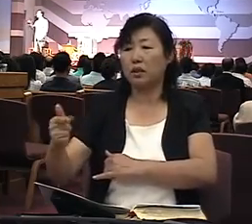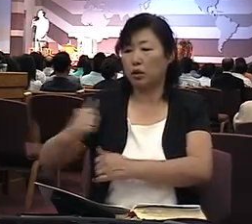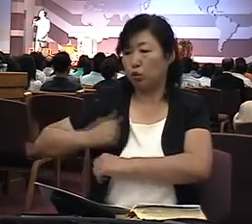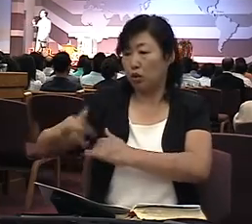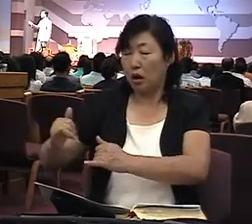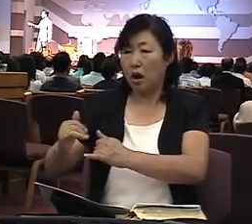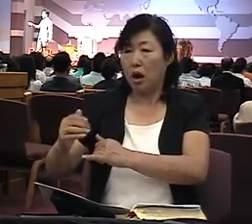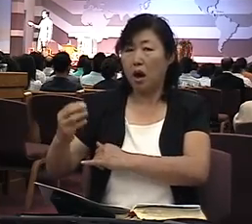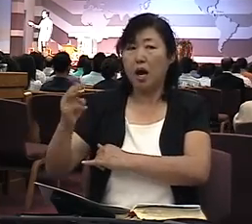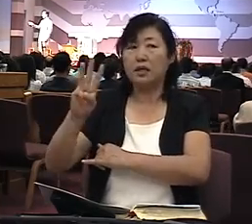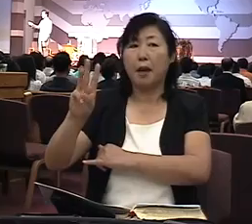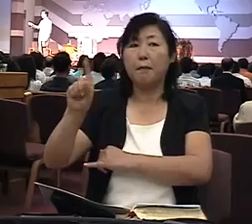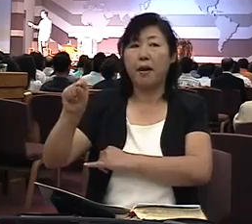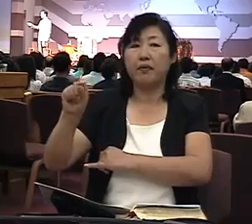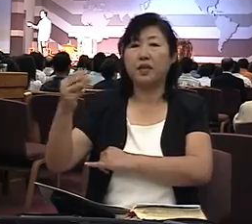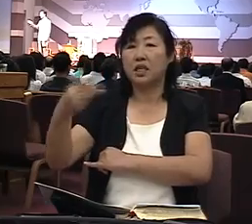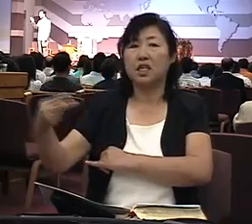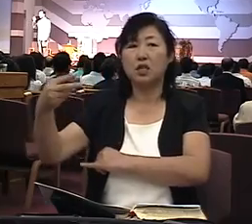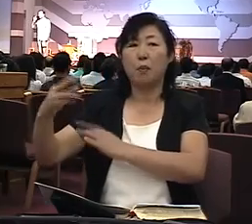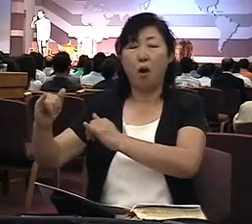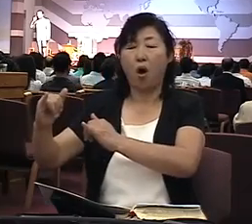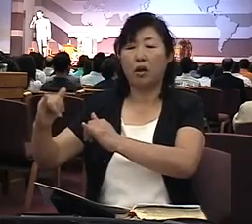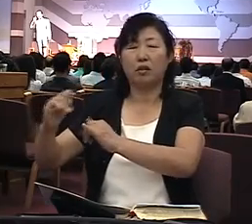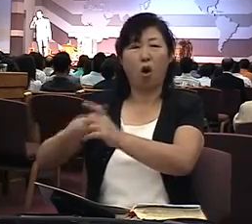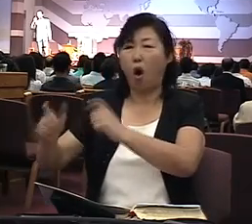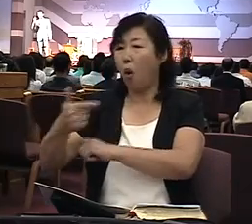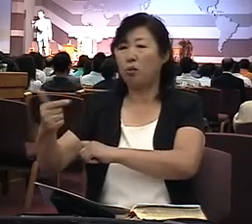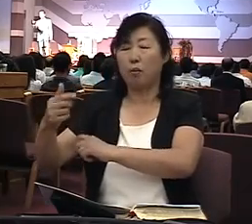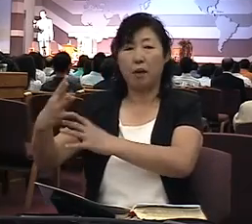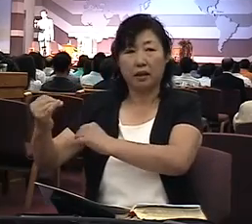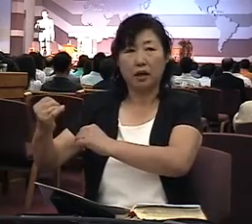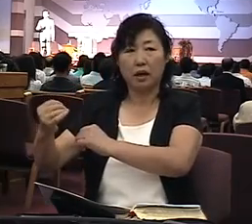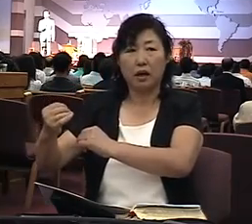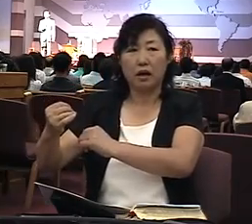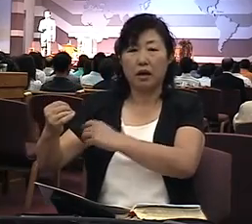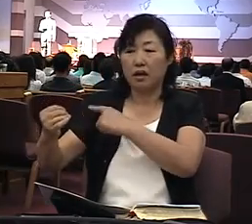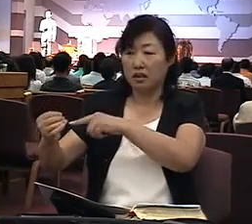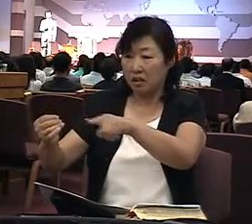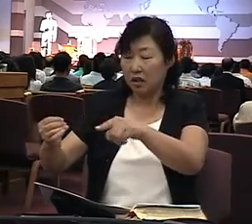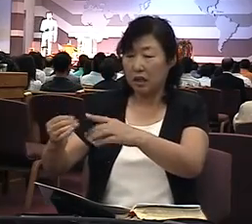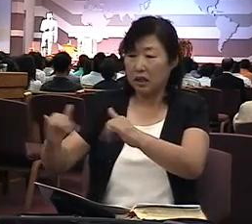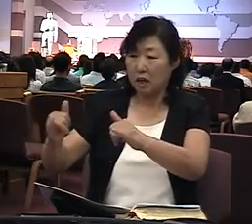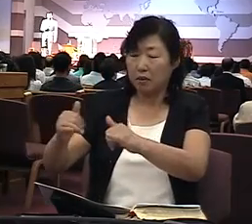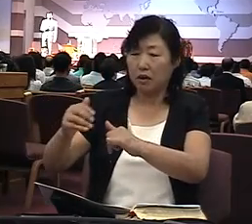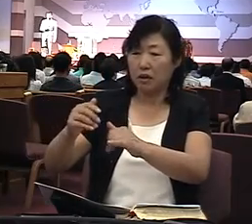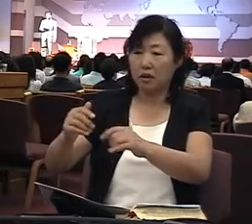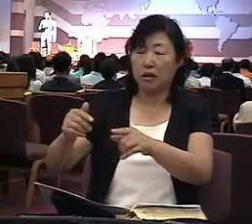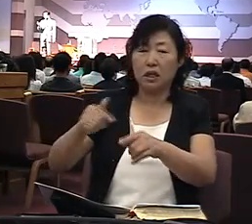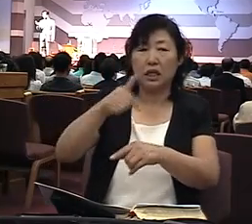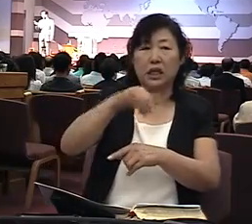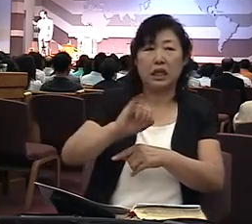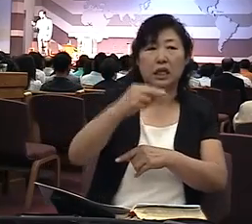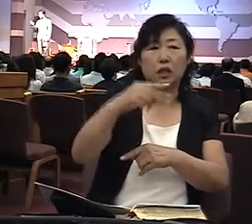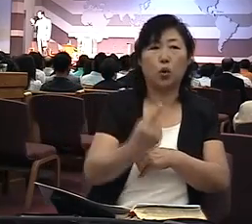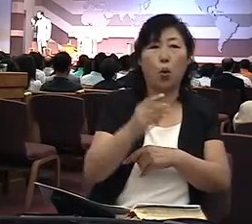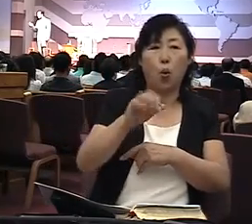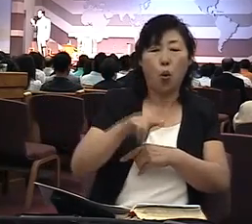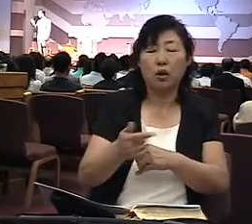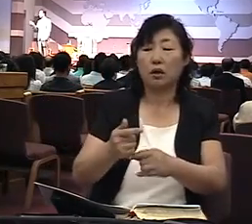32,000명이 너무 많다고 하시고, 그들에게 이러한 말을 전하라고 기드온에게 말씀을 하십니다. 너희들 중에 두렵고